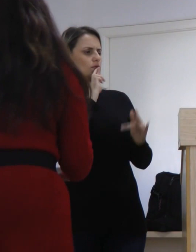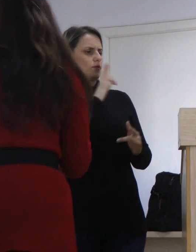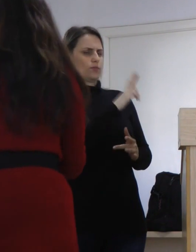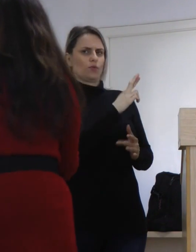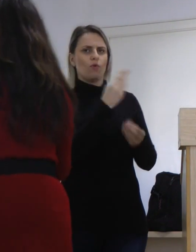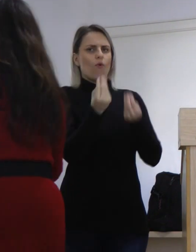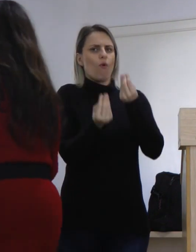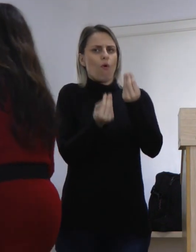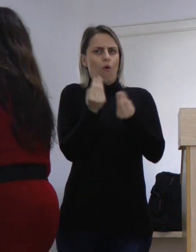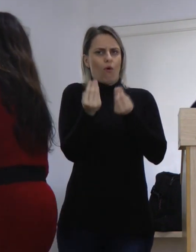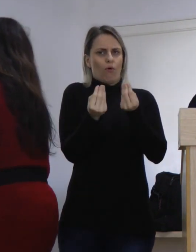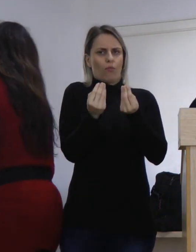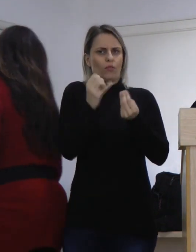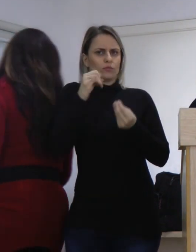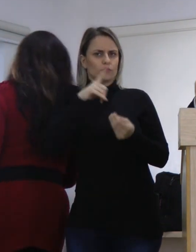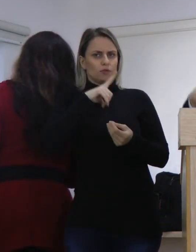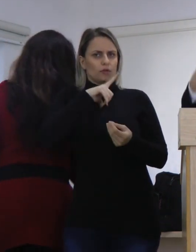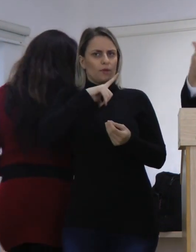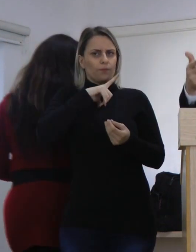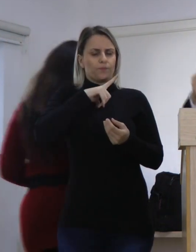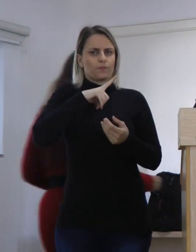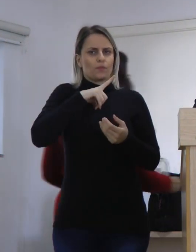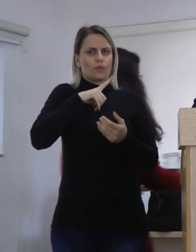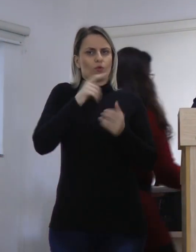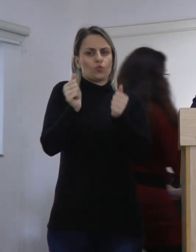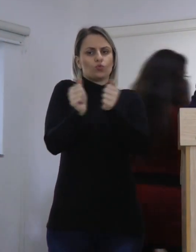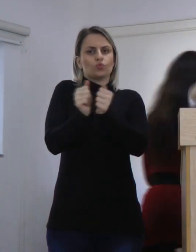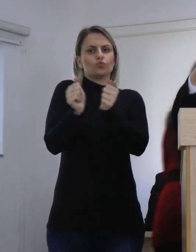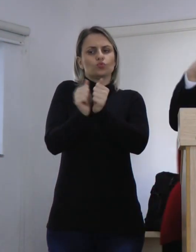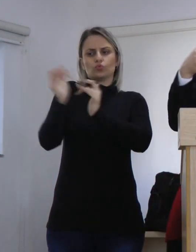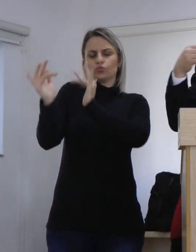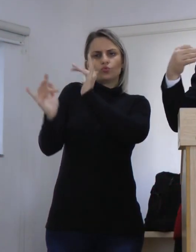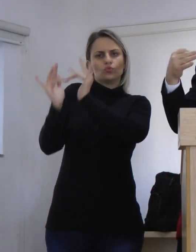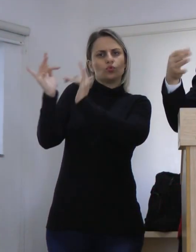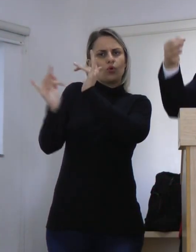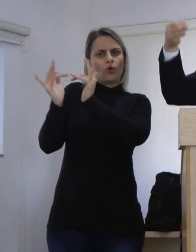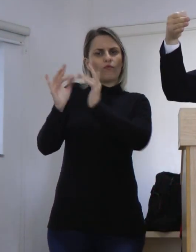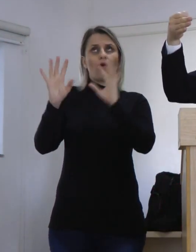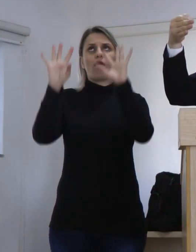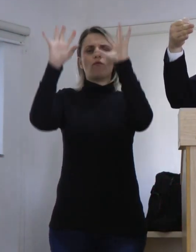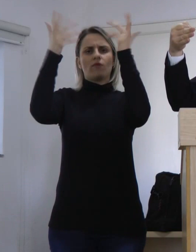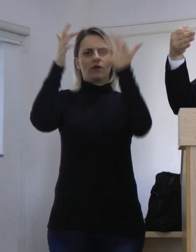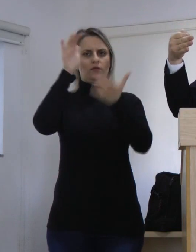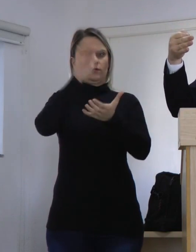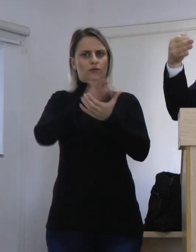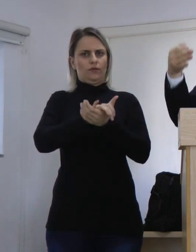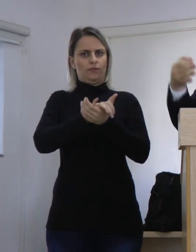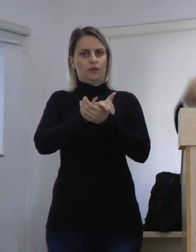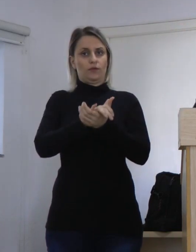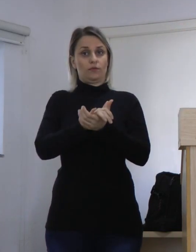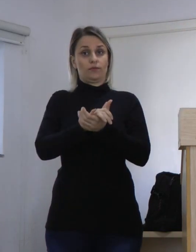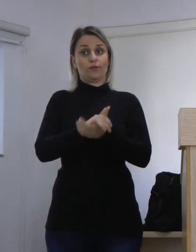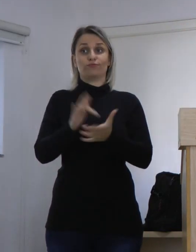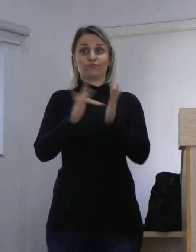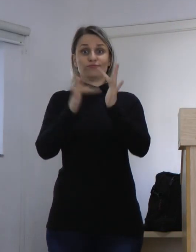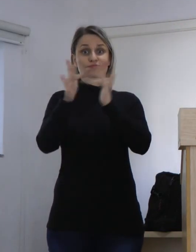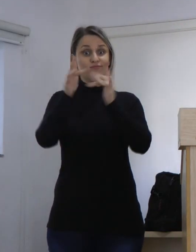casamento? Mas mais tarde eles jejuarão. Ele comparava a sua estadia aqui a uma festa de